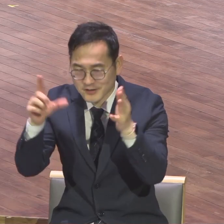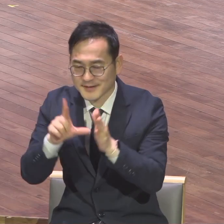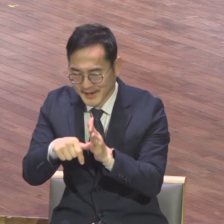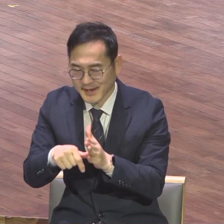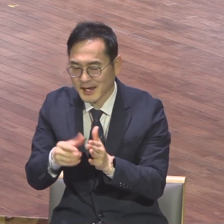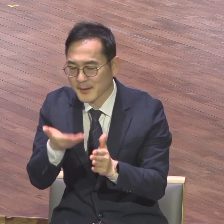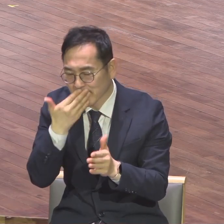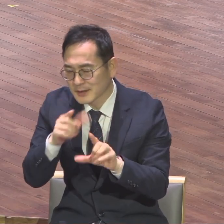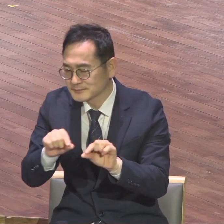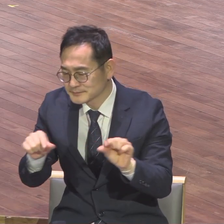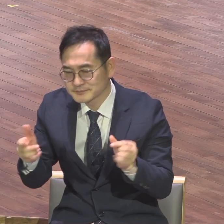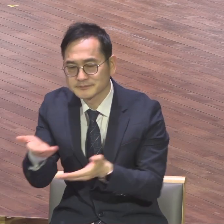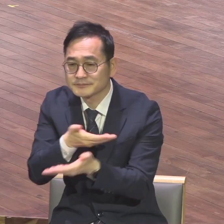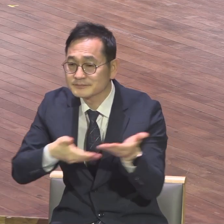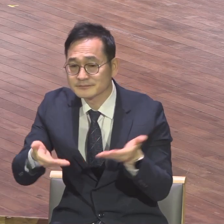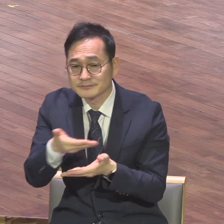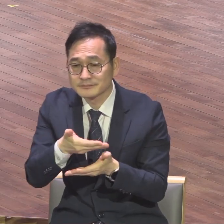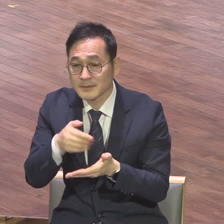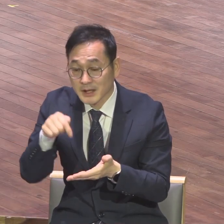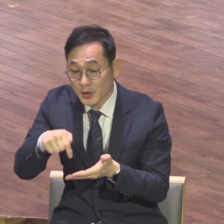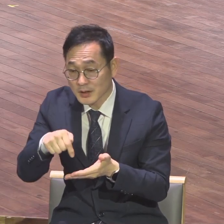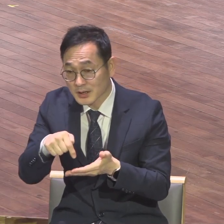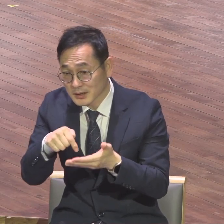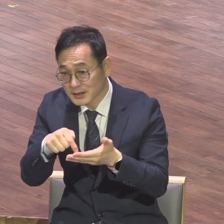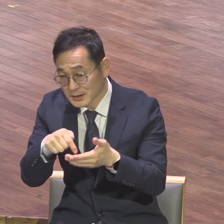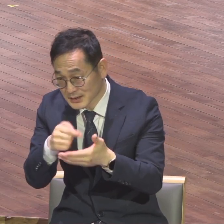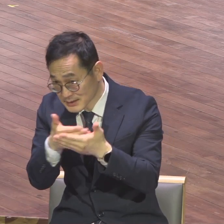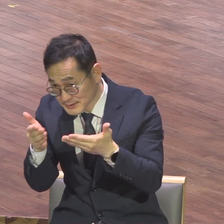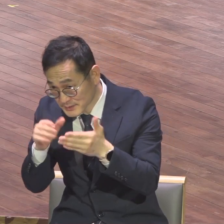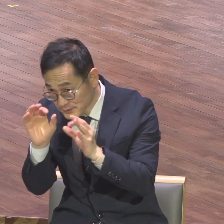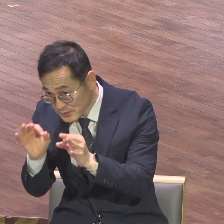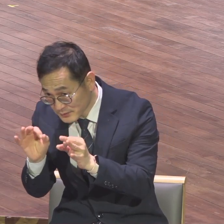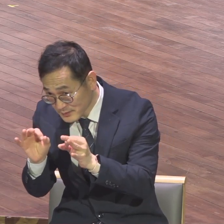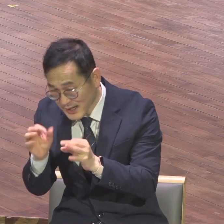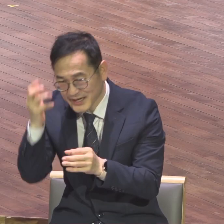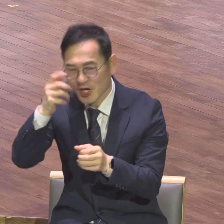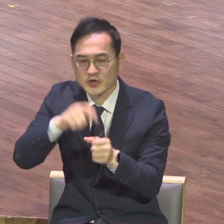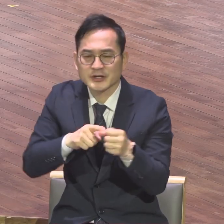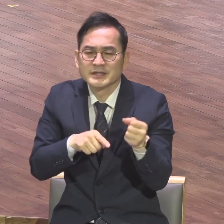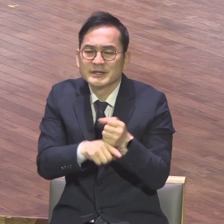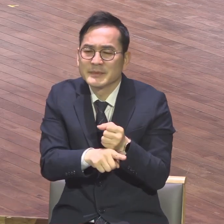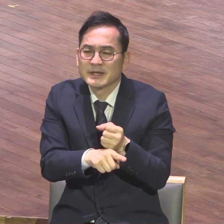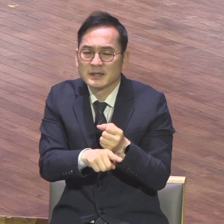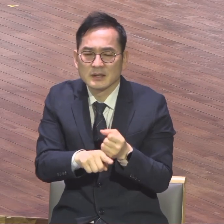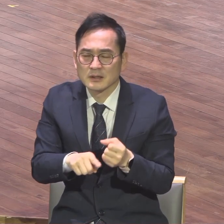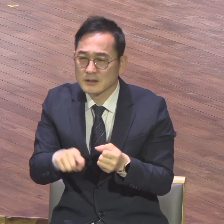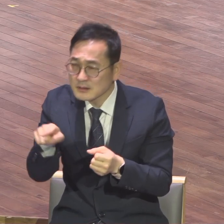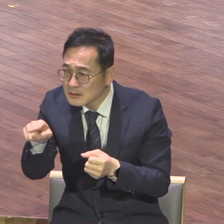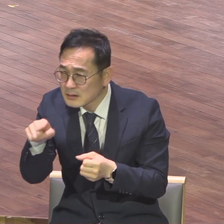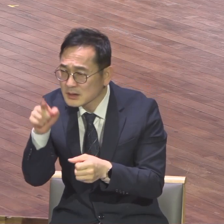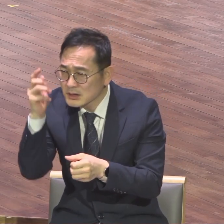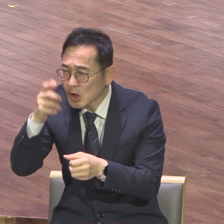것인데 그 속에 담긴 영적 의미에 대해서 대부분 다 잘 몰라요.